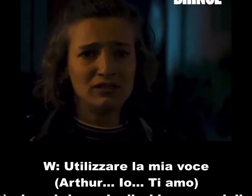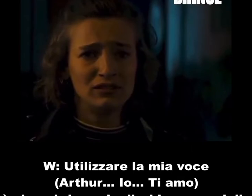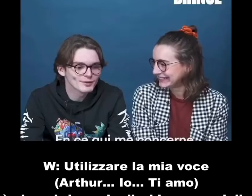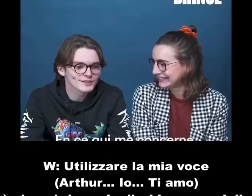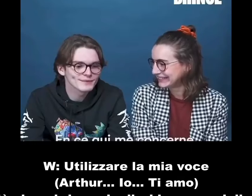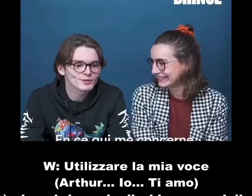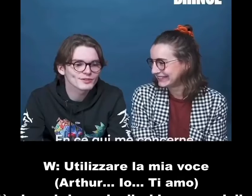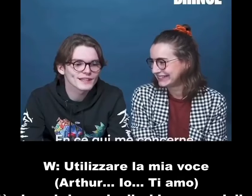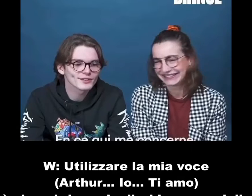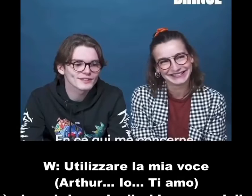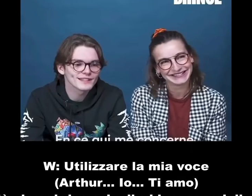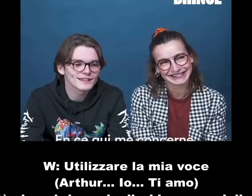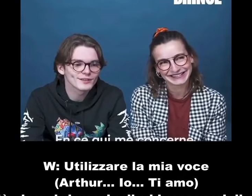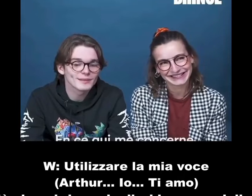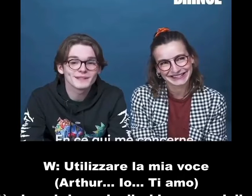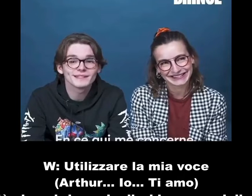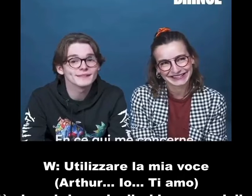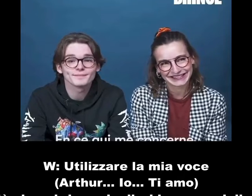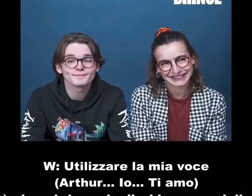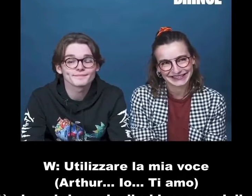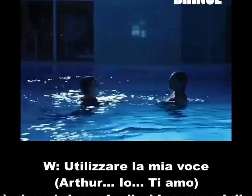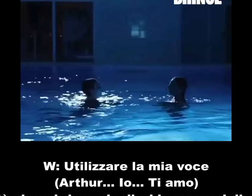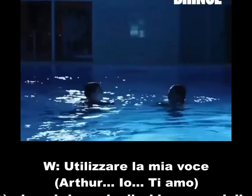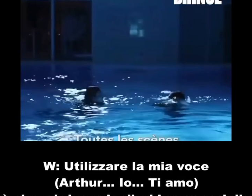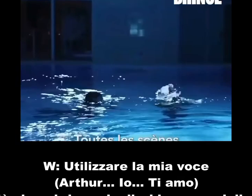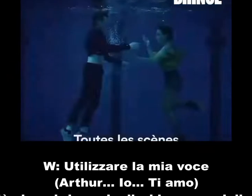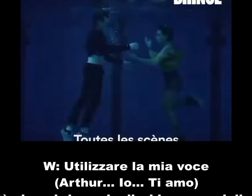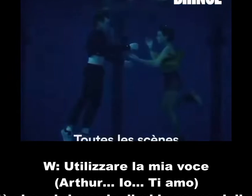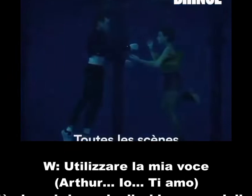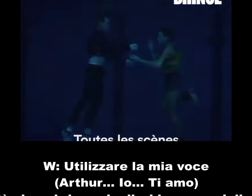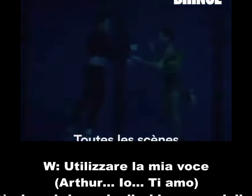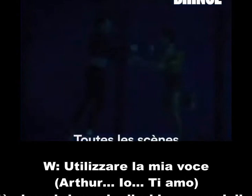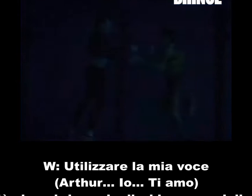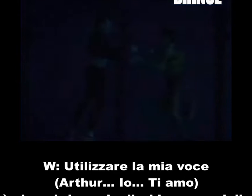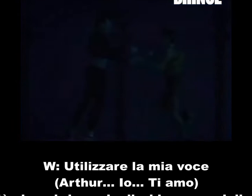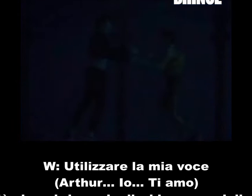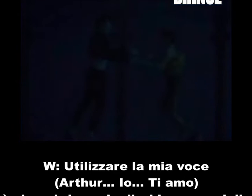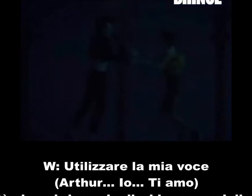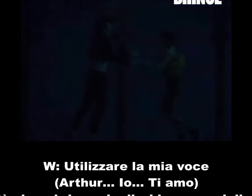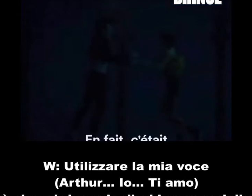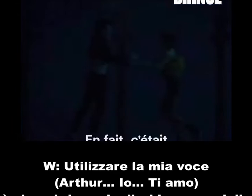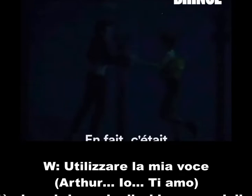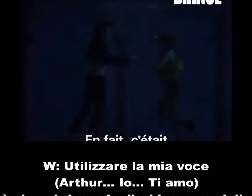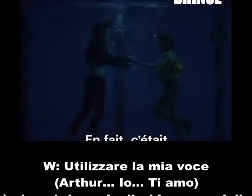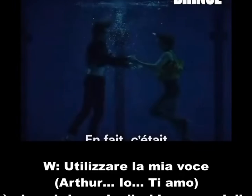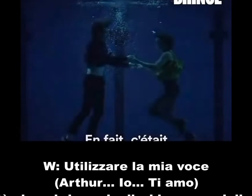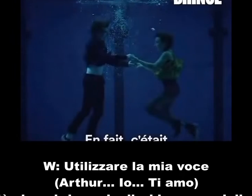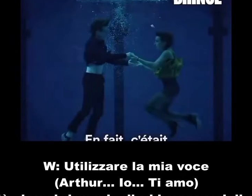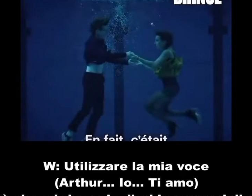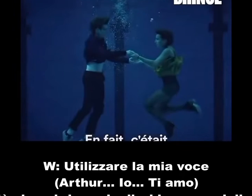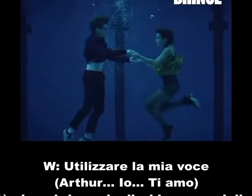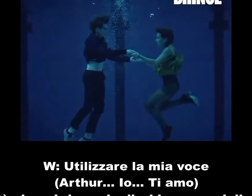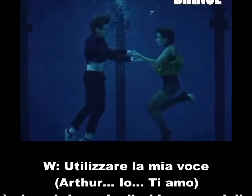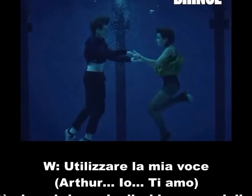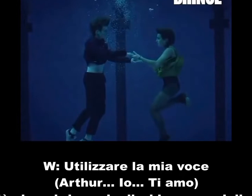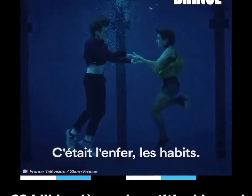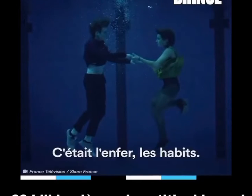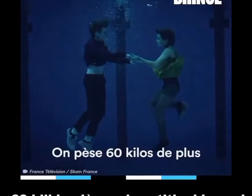Moi, en ce qui me concerne, c'était la piscine. Toutes les scènes à la piscine, là, c'était infernal. En fait, moi, c'était les habits. Surtout, c'était l'enfer, les habits. En fait, on